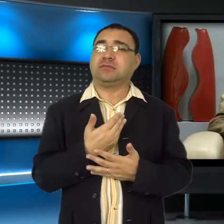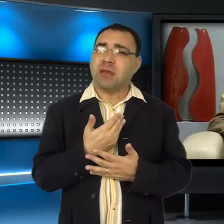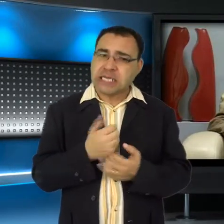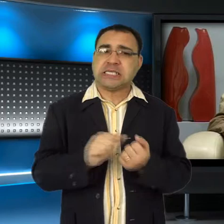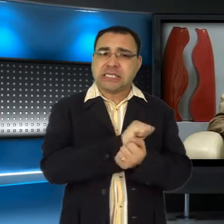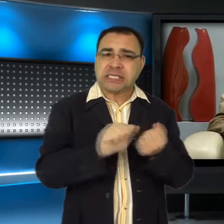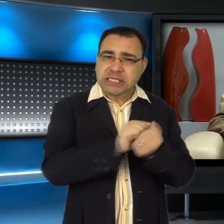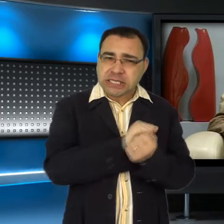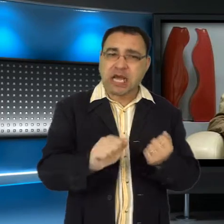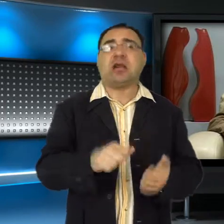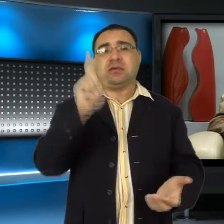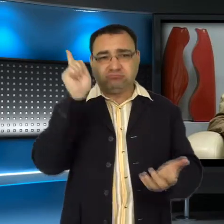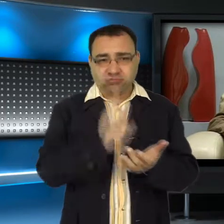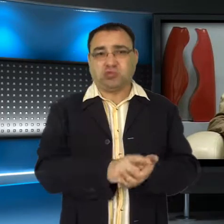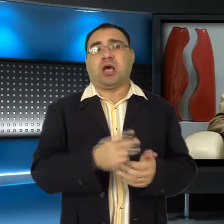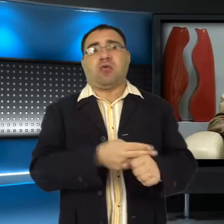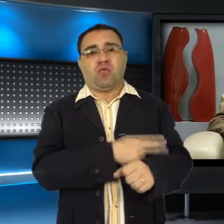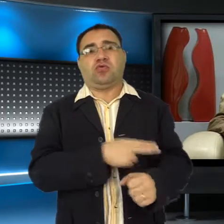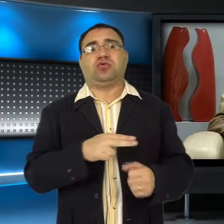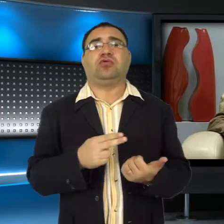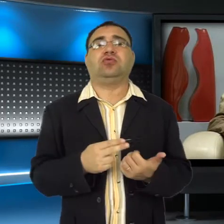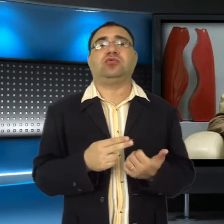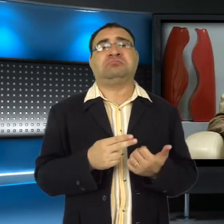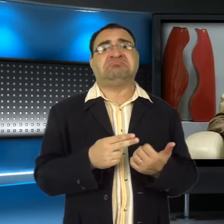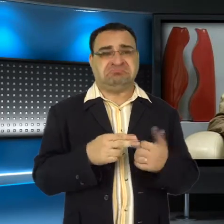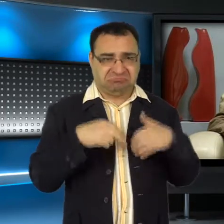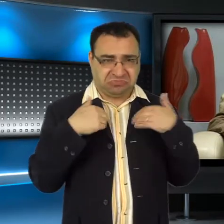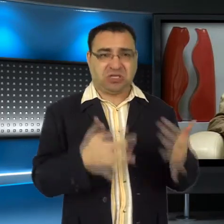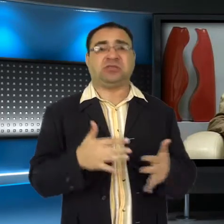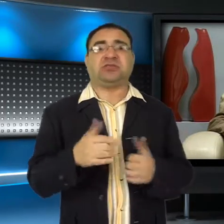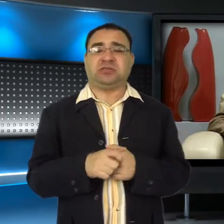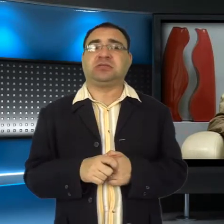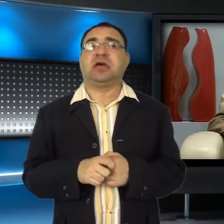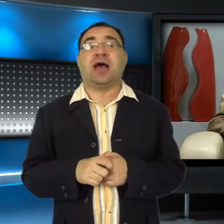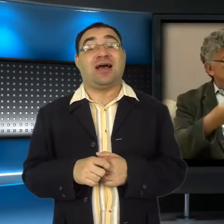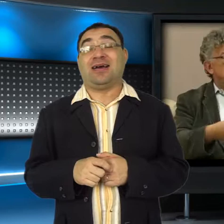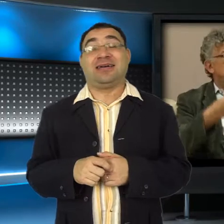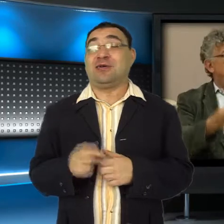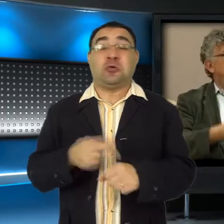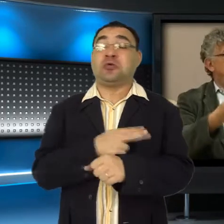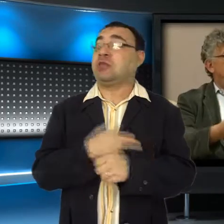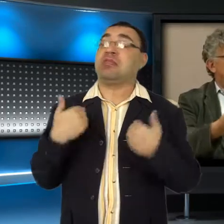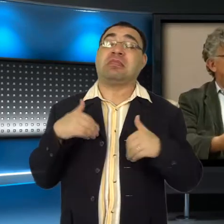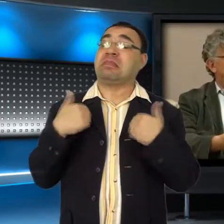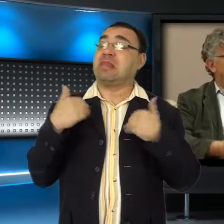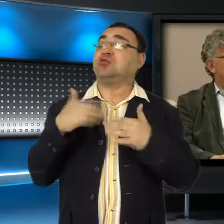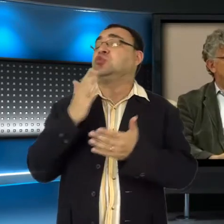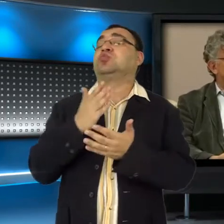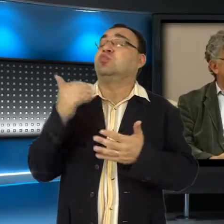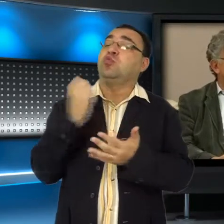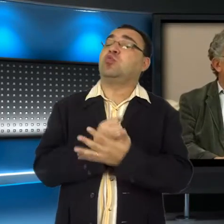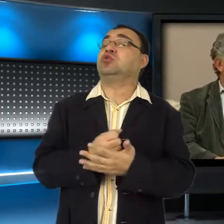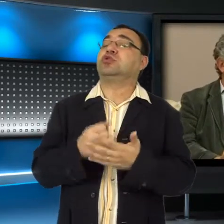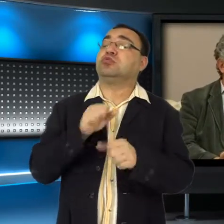jednak urzędy, strona instytucjonalna ma tendencję chcieć wszystko włożyć w jakieś tam